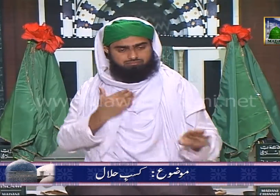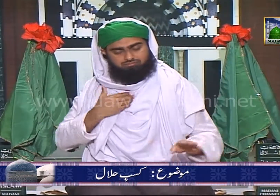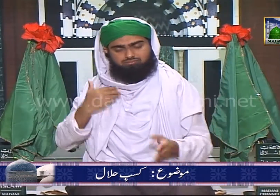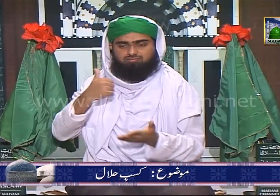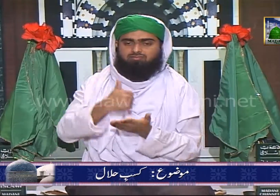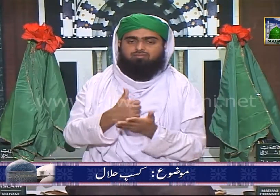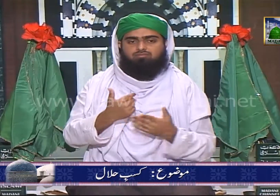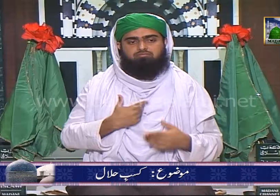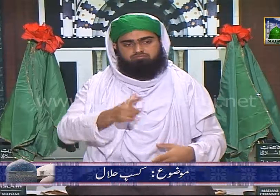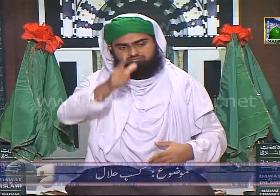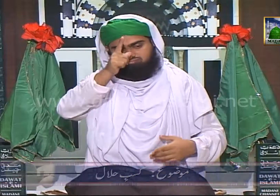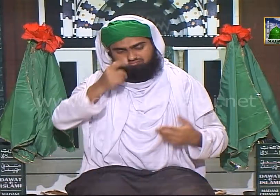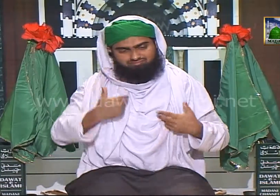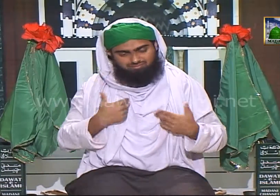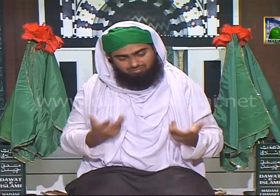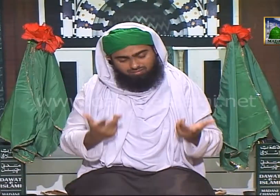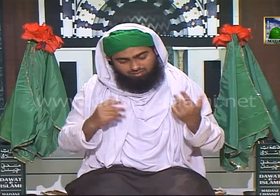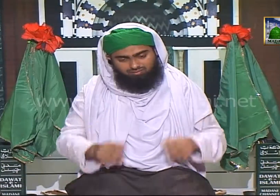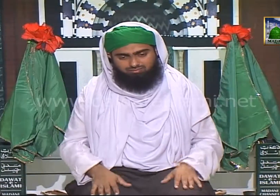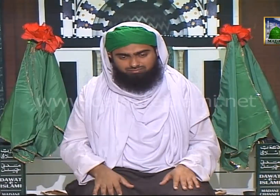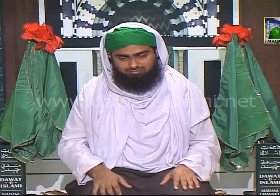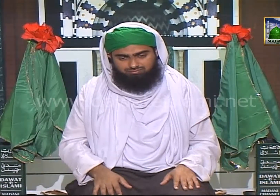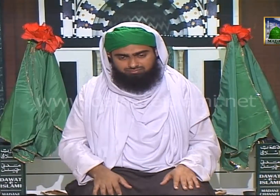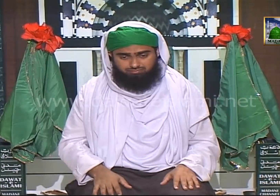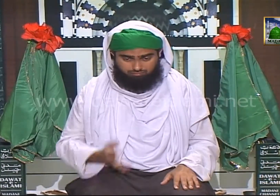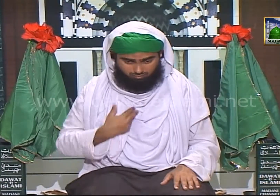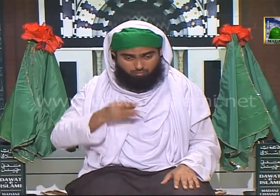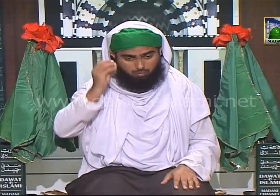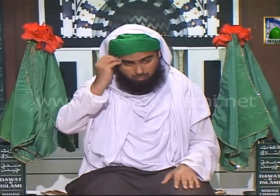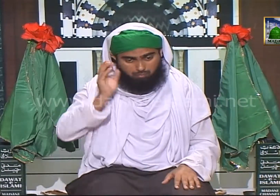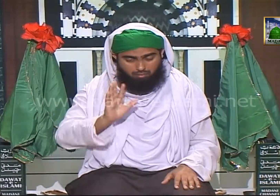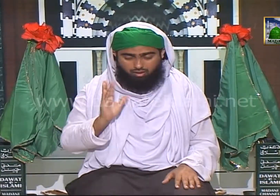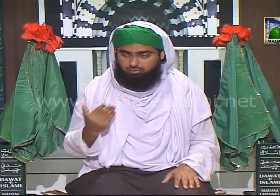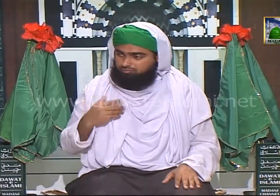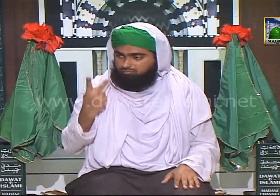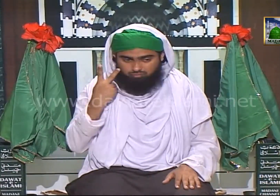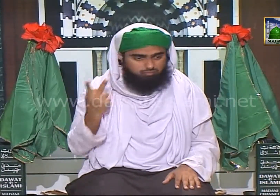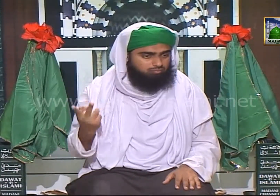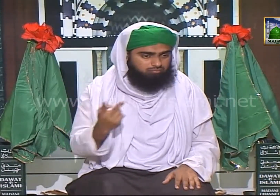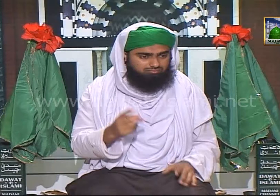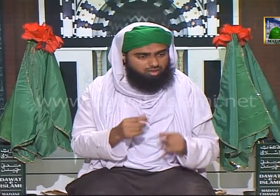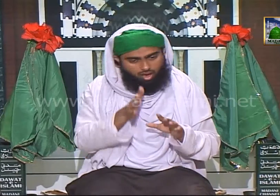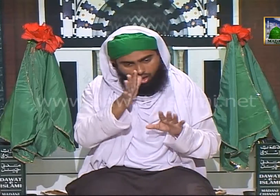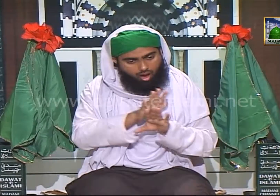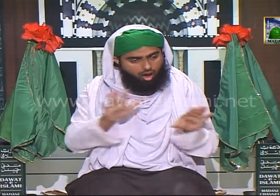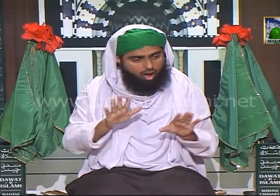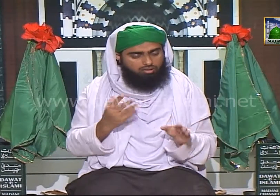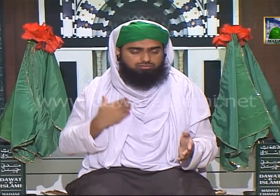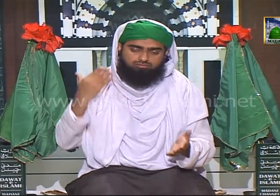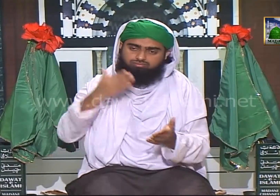تو سمجھانے کے لیے عرض کر رہا ہوں. جہاں ضرورت ہو، جہاں پتہ ہو کہ آگے بٹھانا ہی بٹھانا تو وہ چلا جائے تو اس میں کوئی حرج بھی نہیں ہے. اسی طرح مطلب ہے کہ جہاں